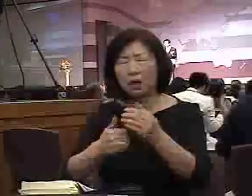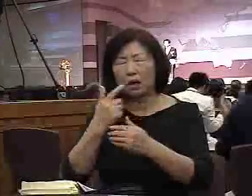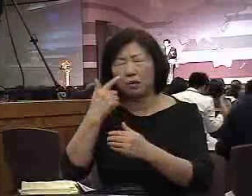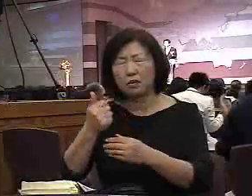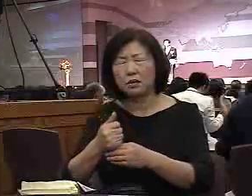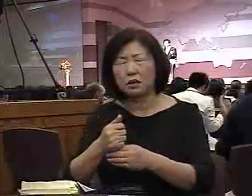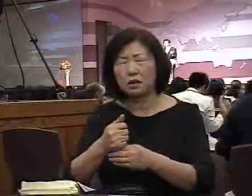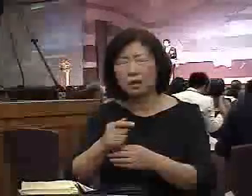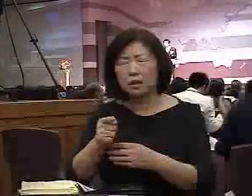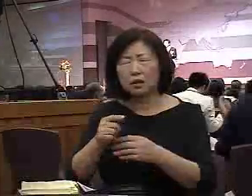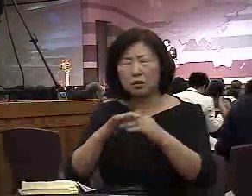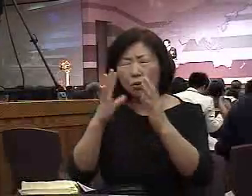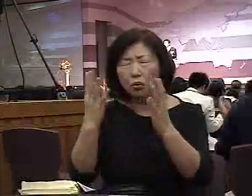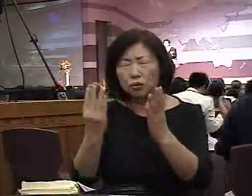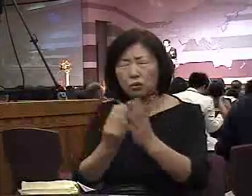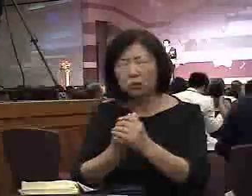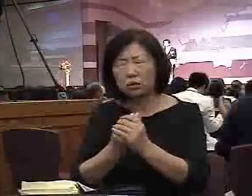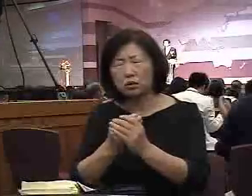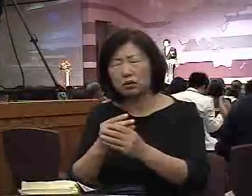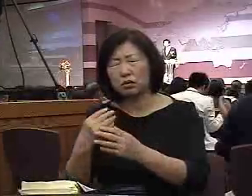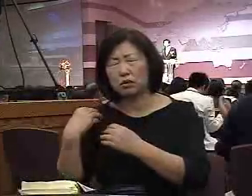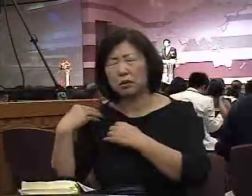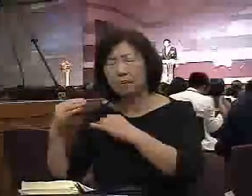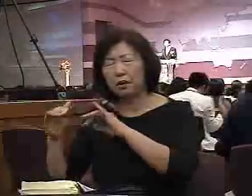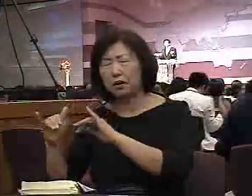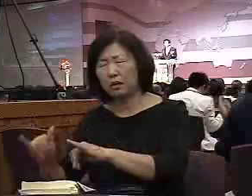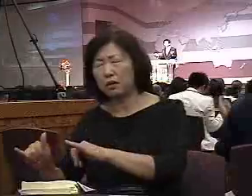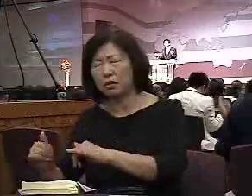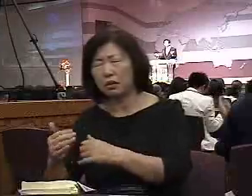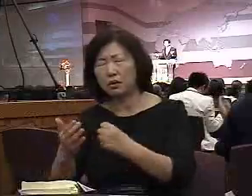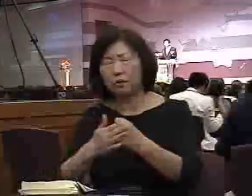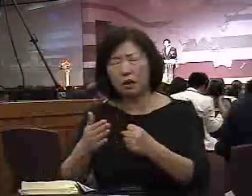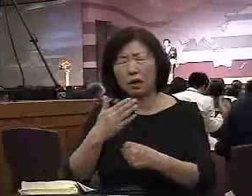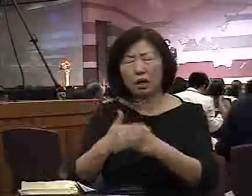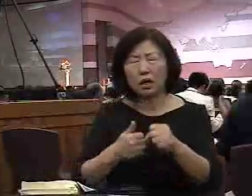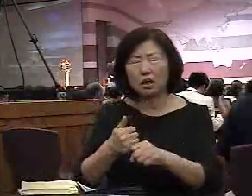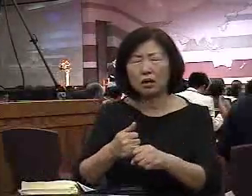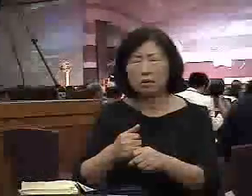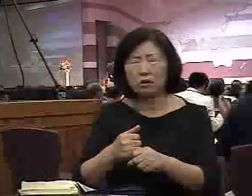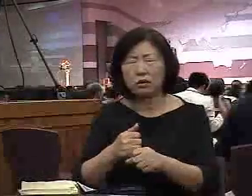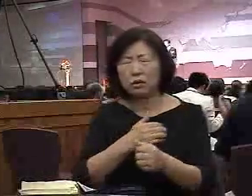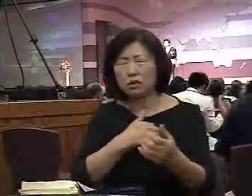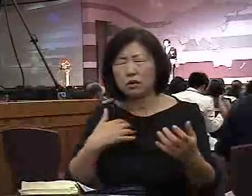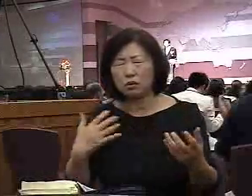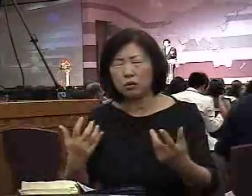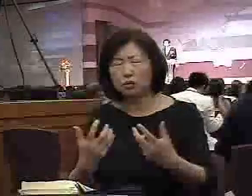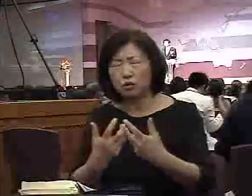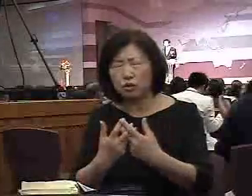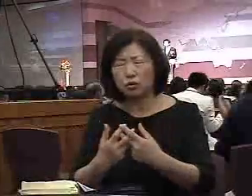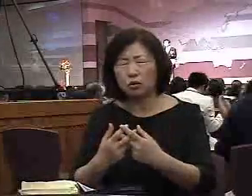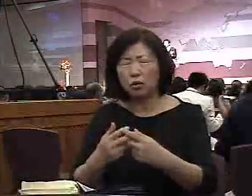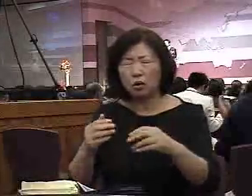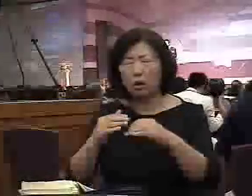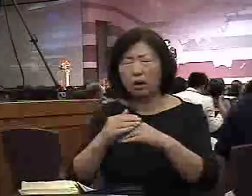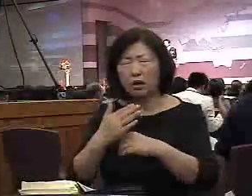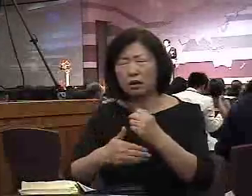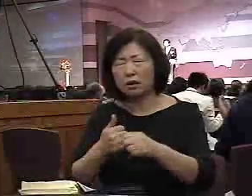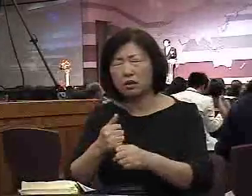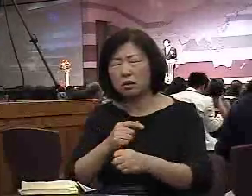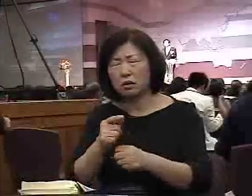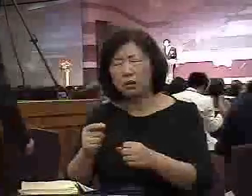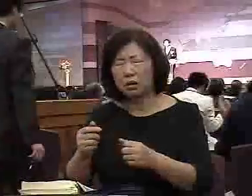있기 때문에, 내 속에는 내가 너무나 많기 때문에, 나의 자아는 너무나도 하나님 아버지 하나님여 너무